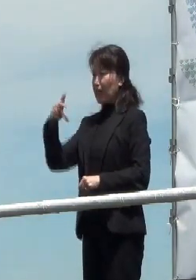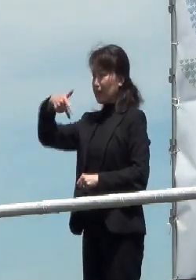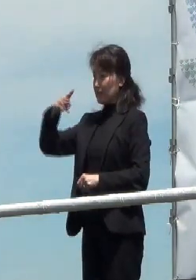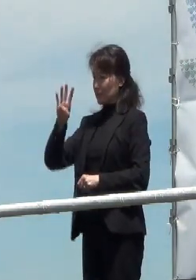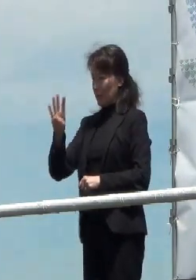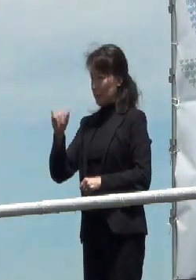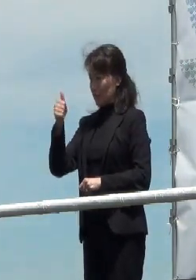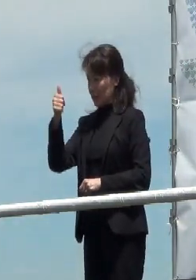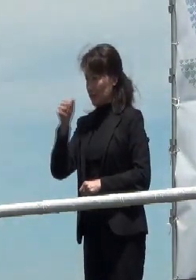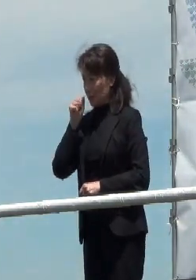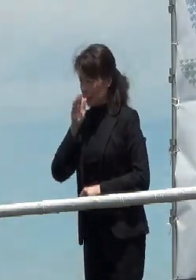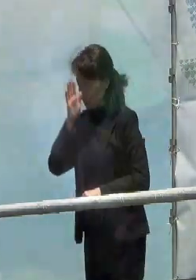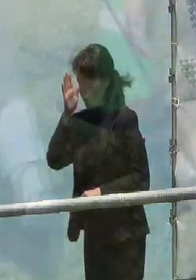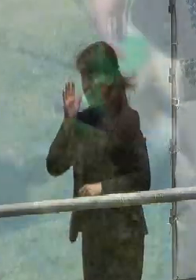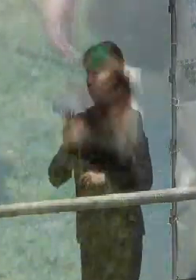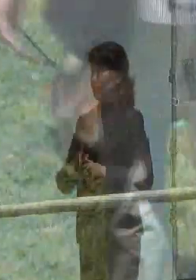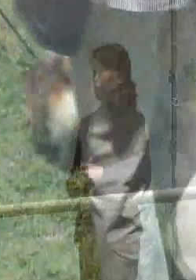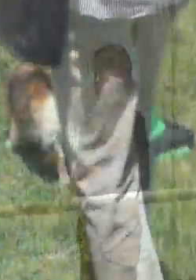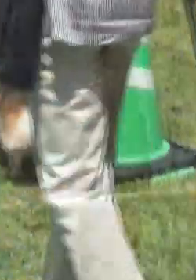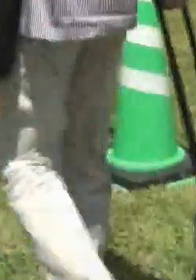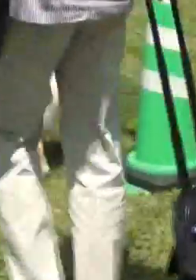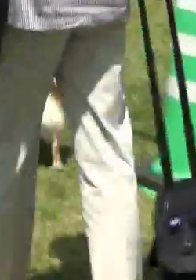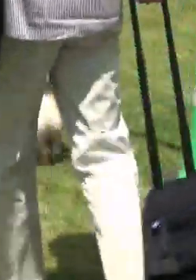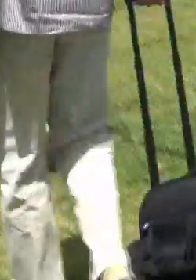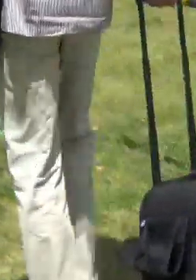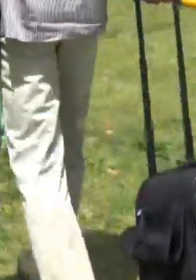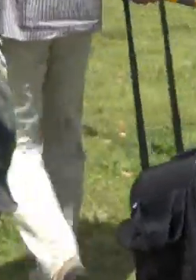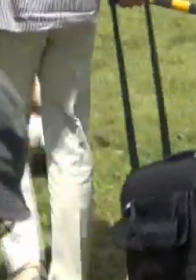よろしくお願いします。